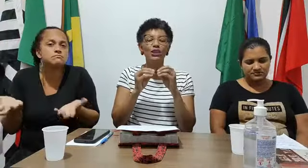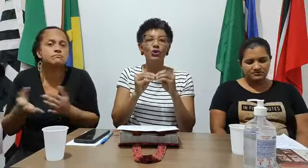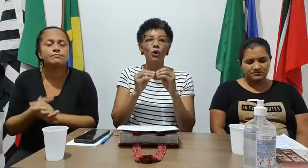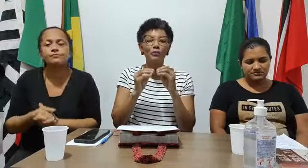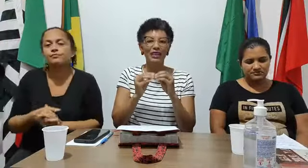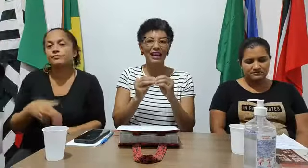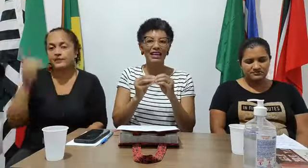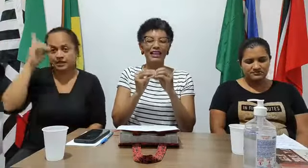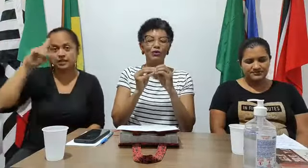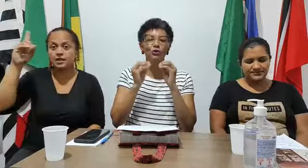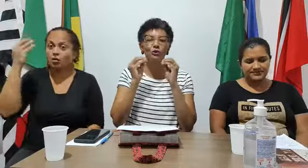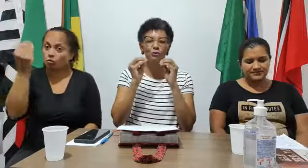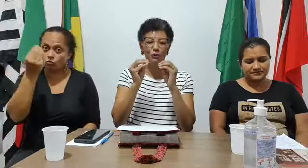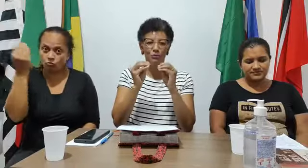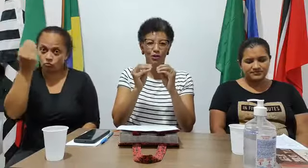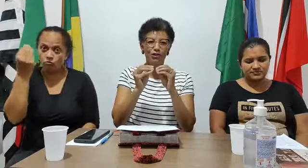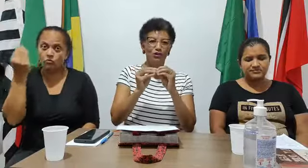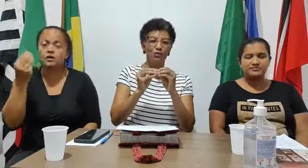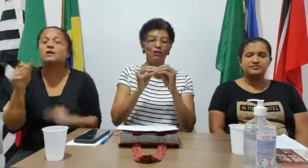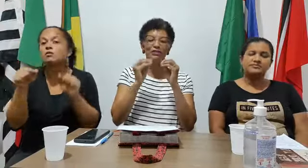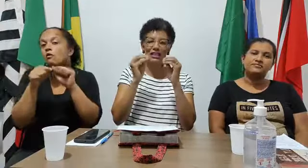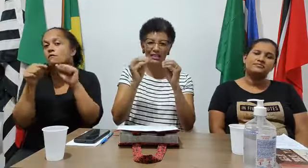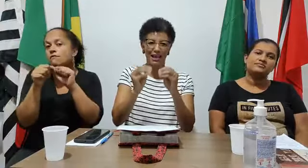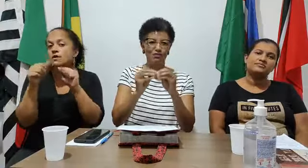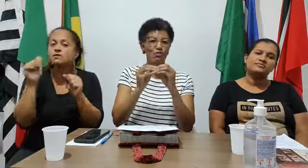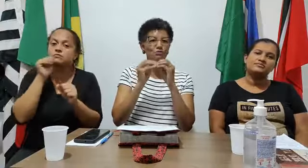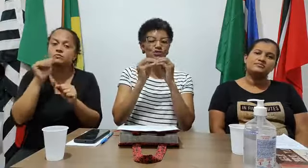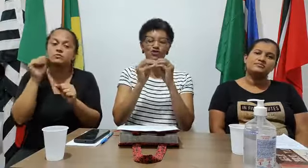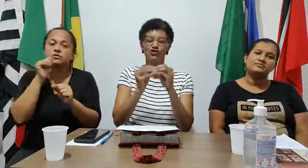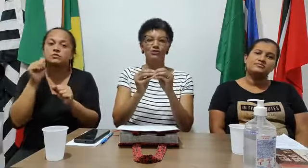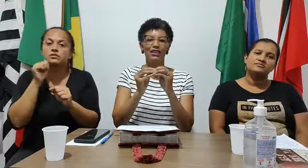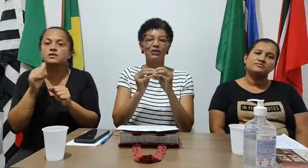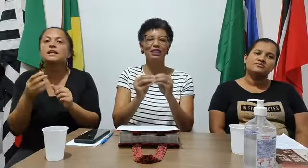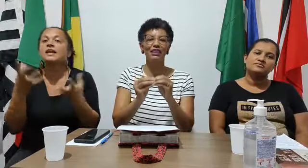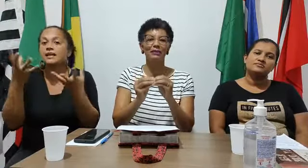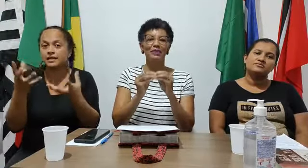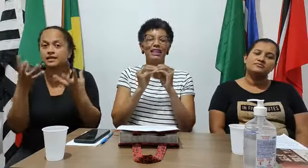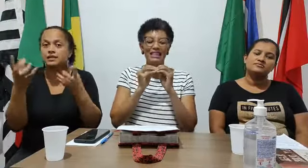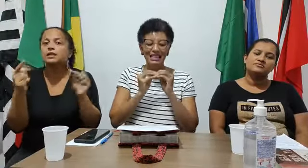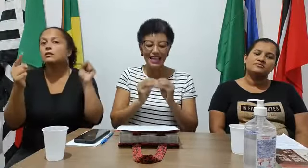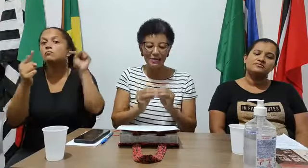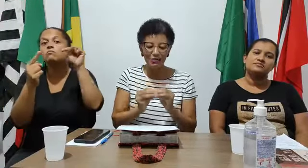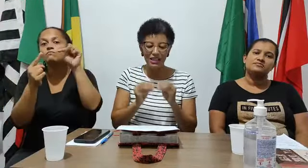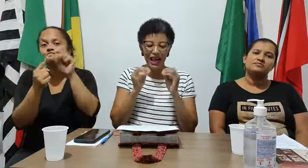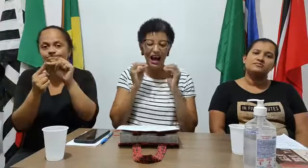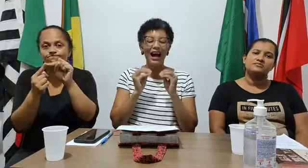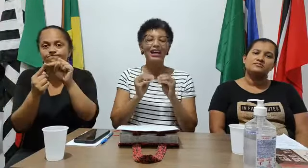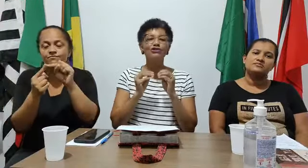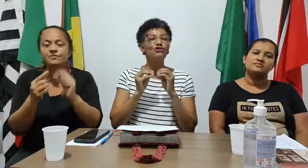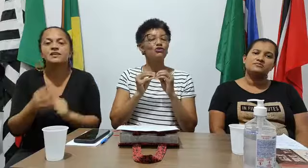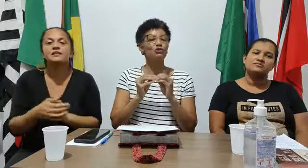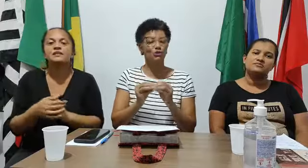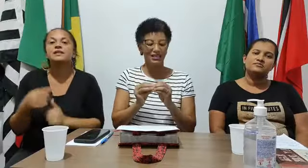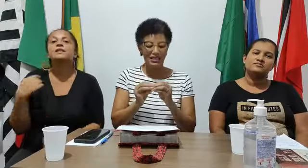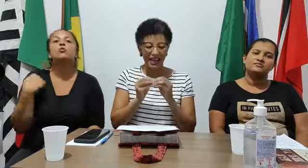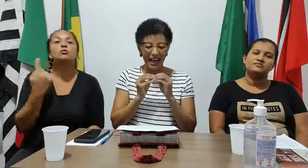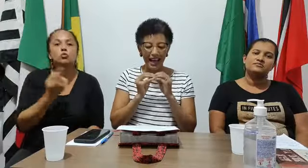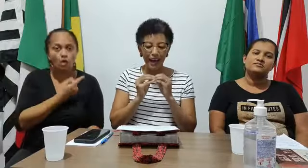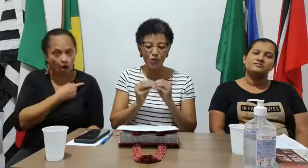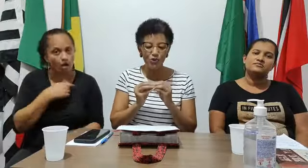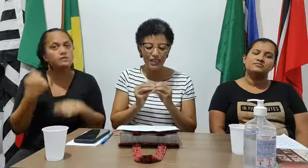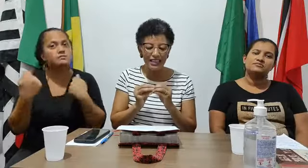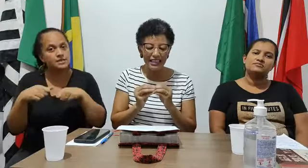quando criou a mulher, Ele criou com um propósito, com uma finalidade, com um objetivo, que é o quê? Sermos